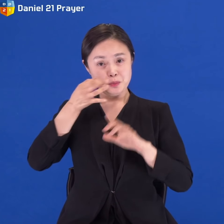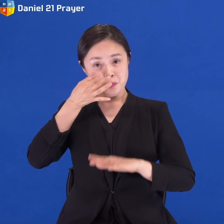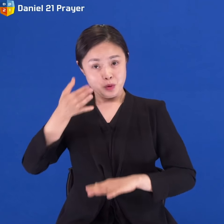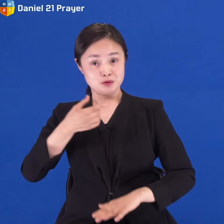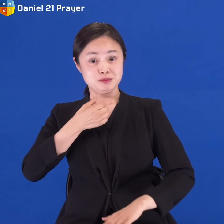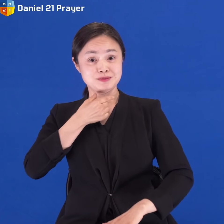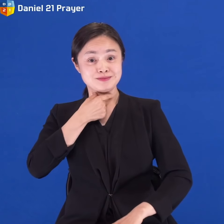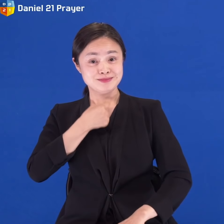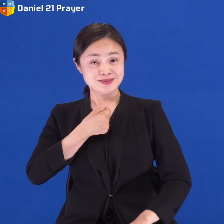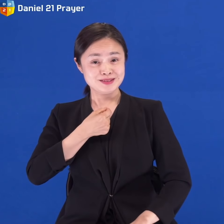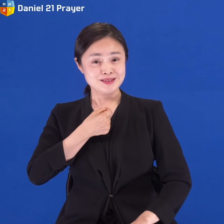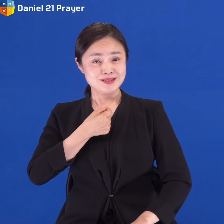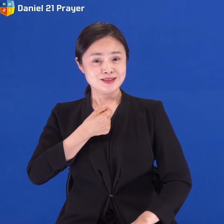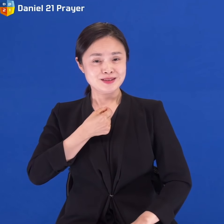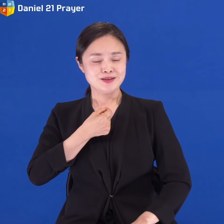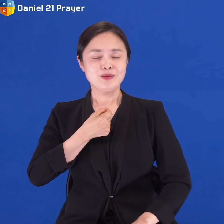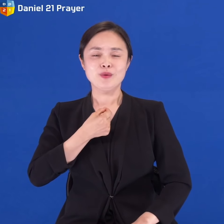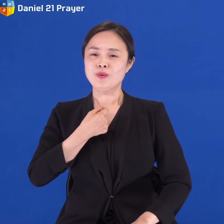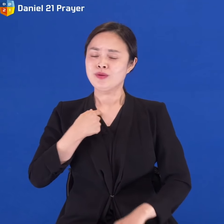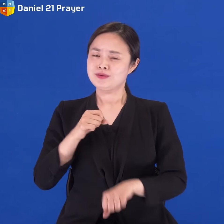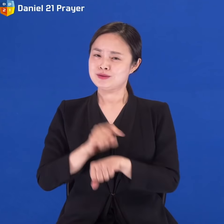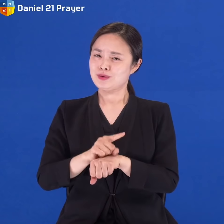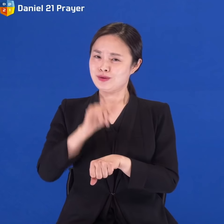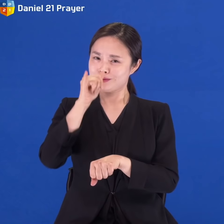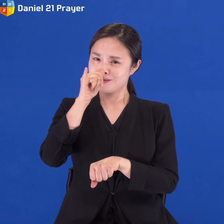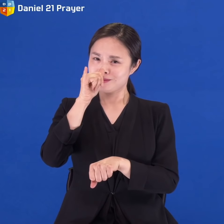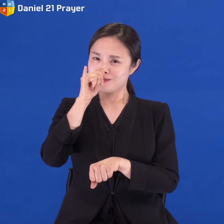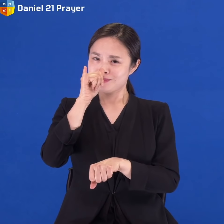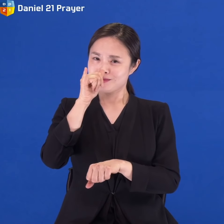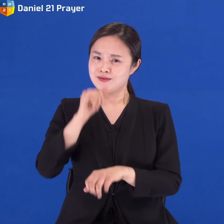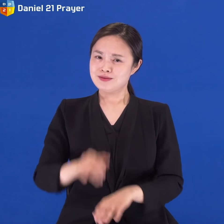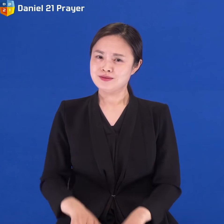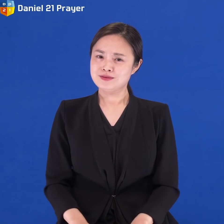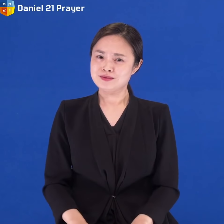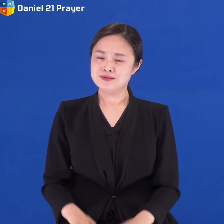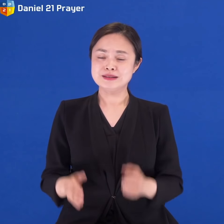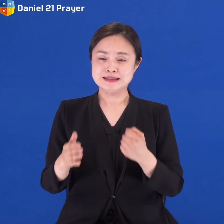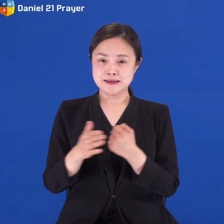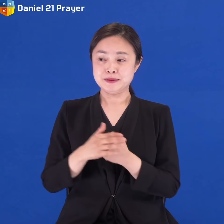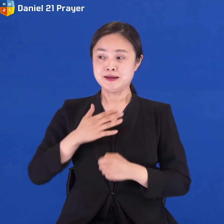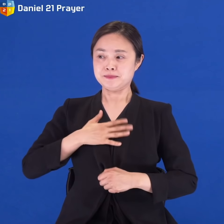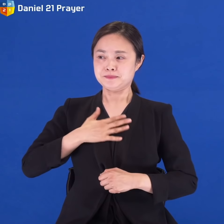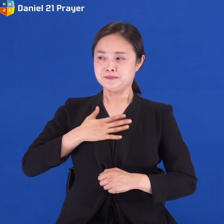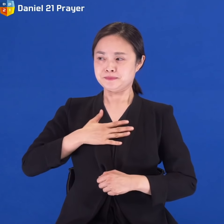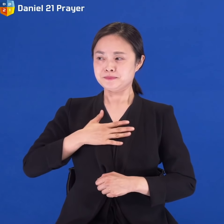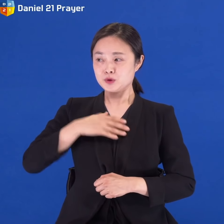줄 알았는데 저도 있었더라고요. 그래서